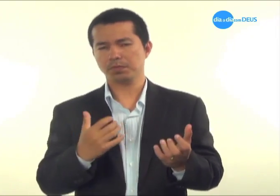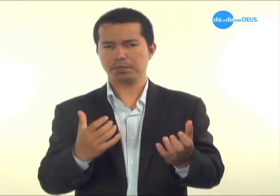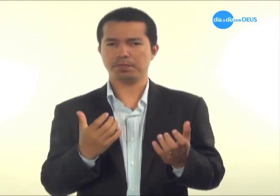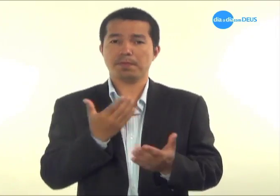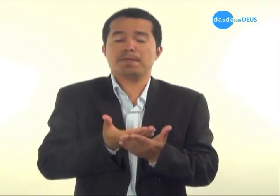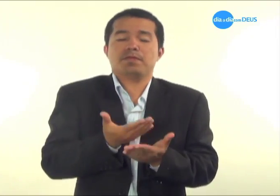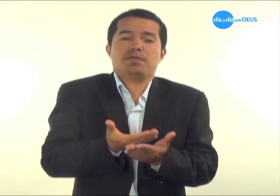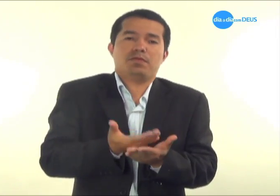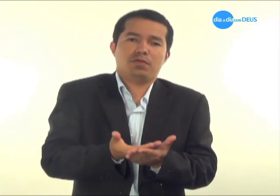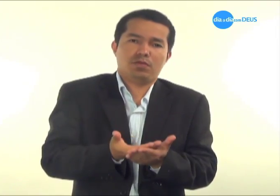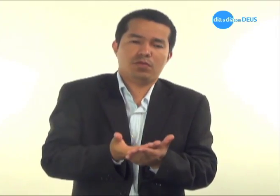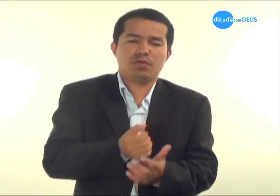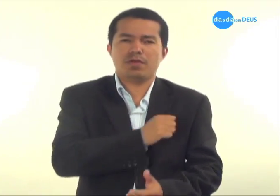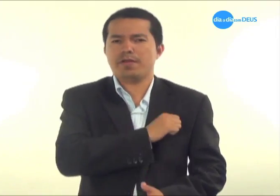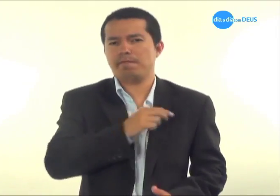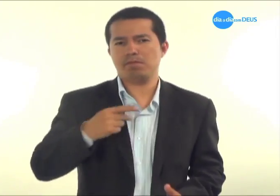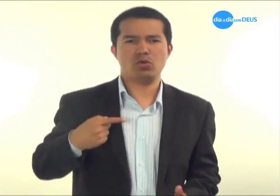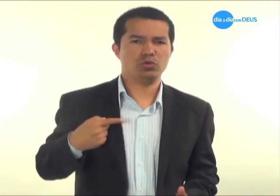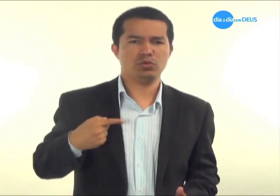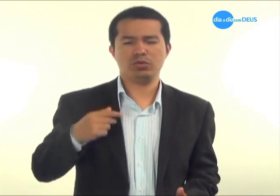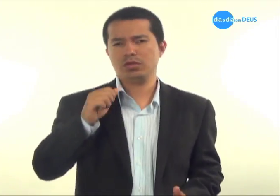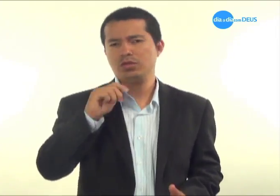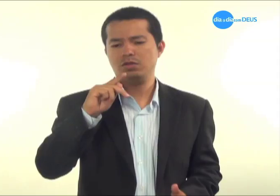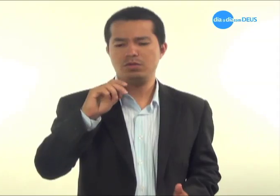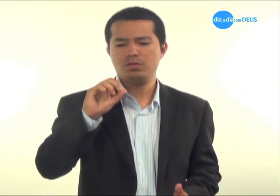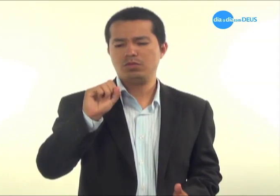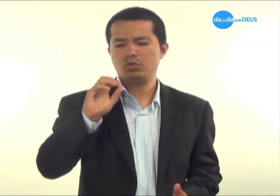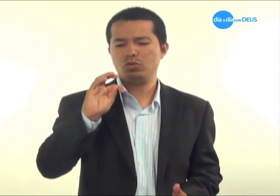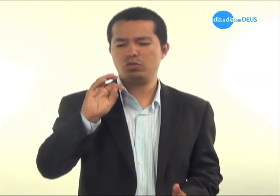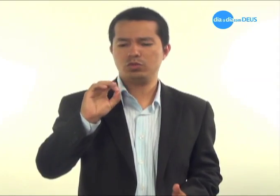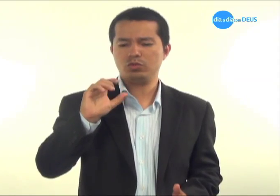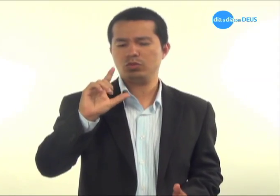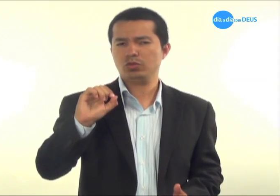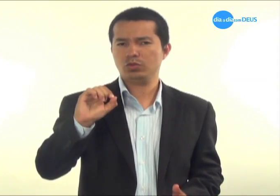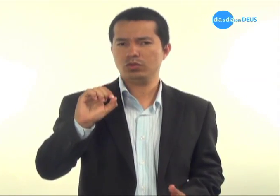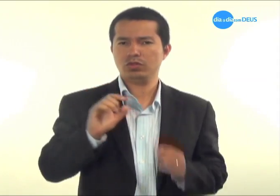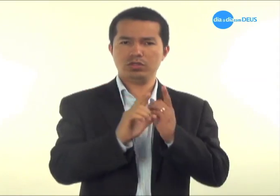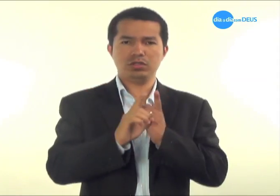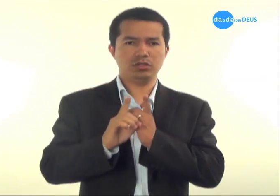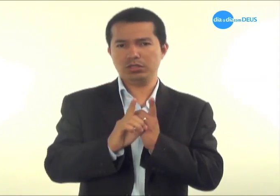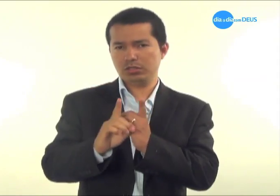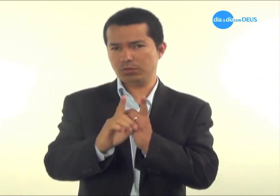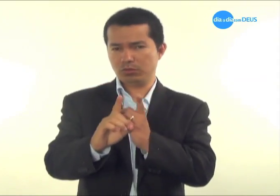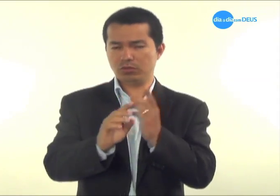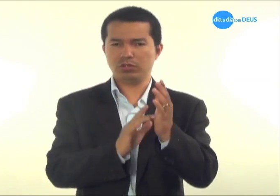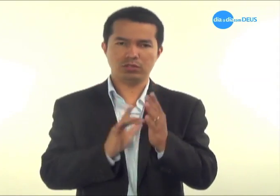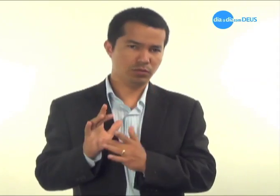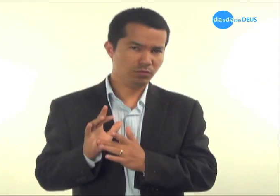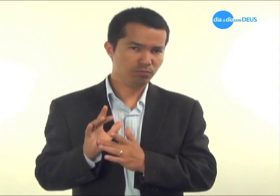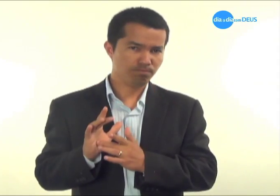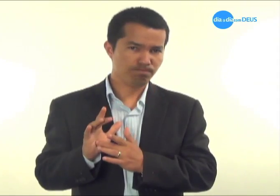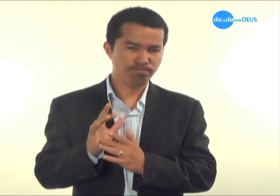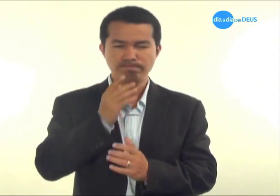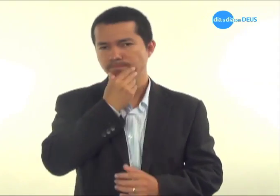da Bíblia, um apóstolo, um discípulo de Jesus, um dentre os 12, chamado